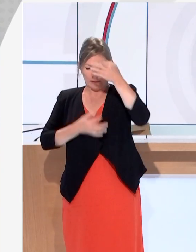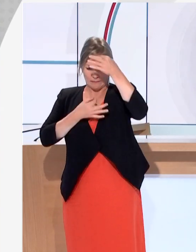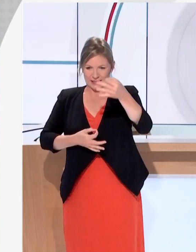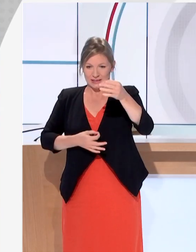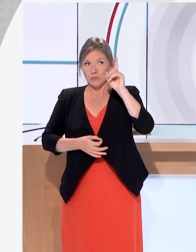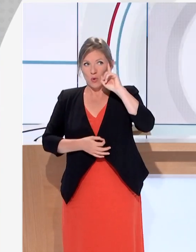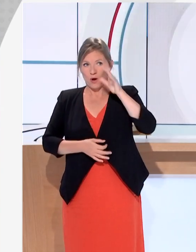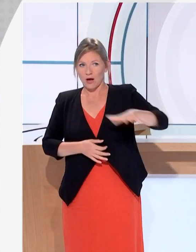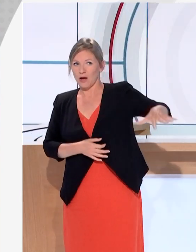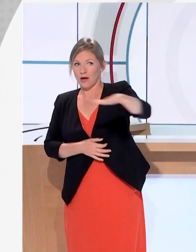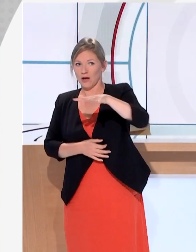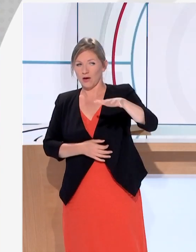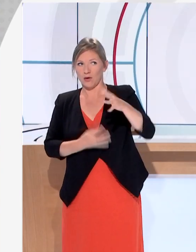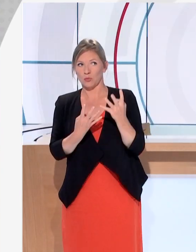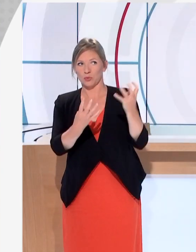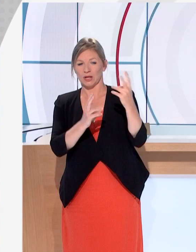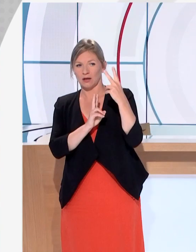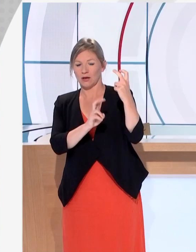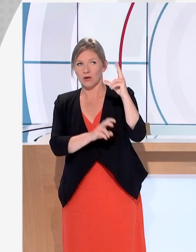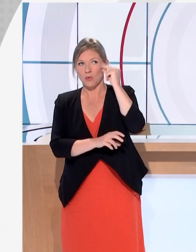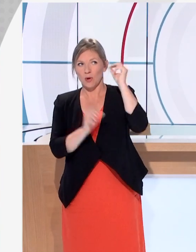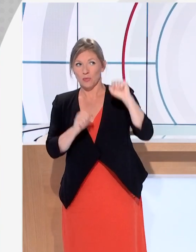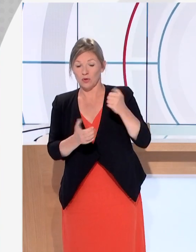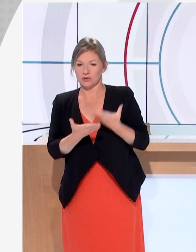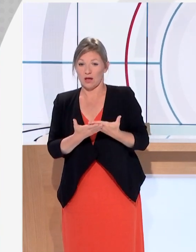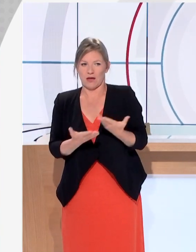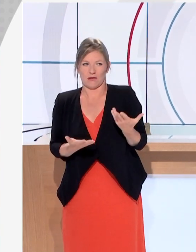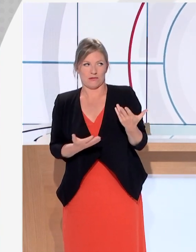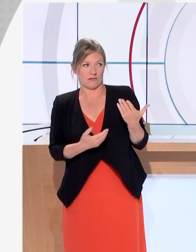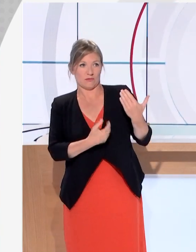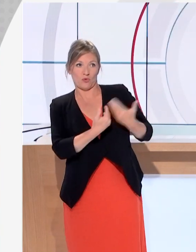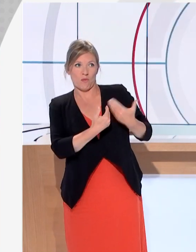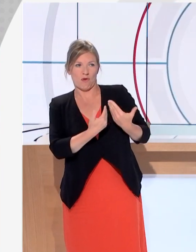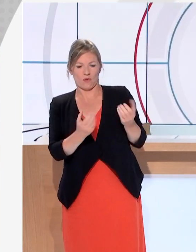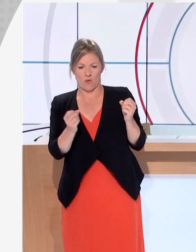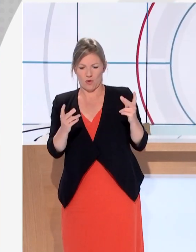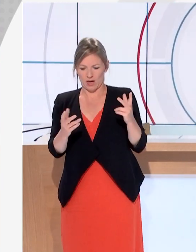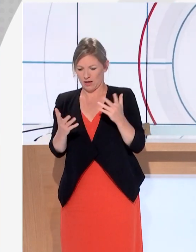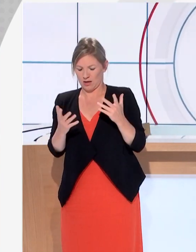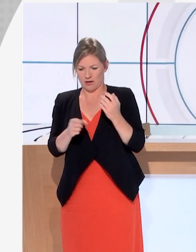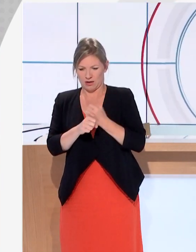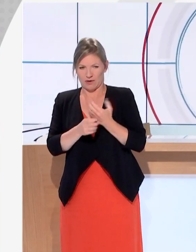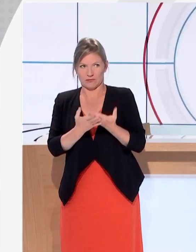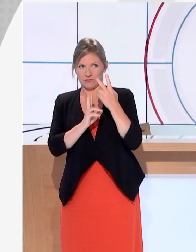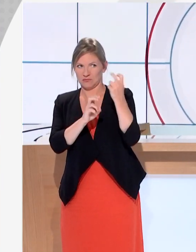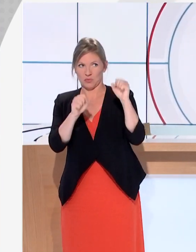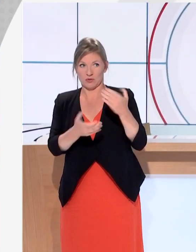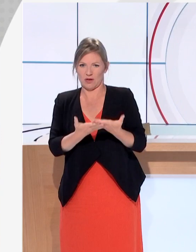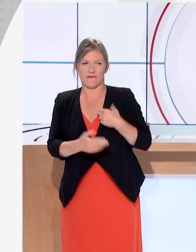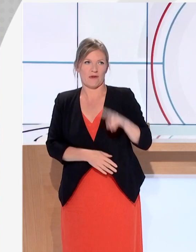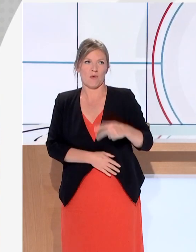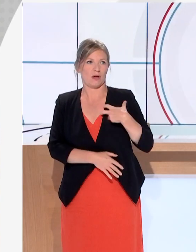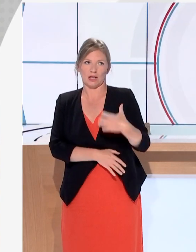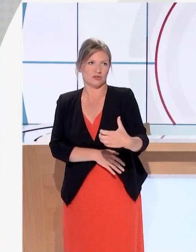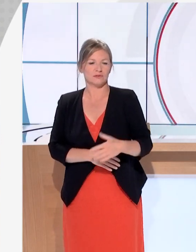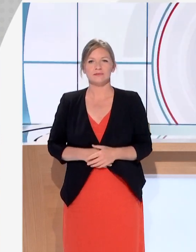Voilà. Donc, et ça m'a amené ça, c'est la précision que Confiture Mitaine demandait pour que ça soit compris par le plus grand nombre. Et ça, moi, je trouve ça